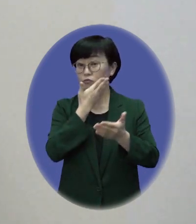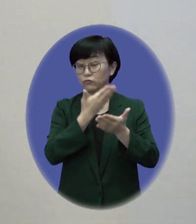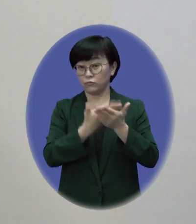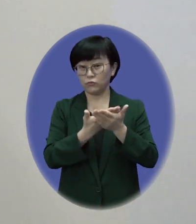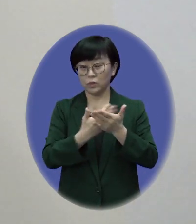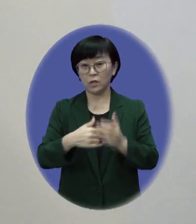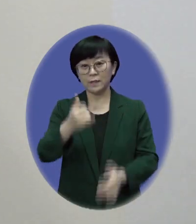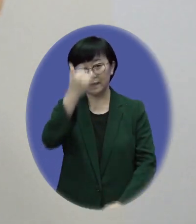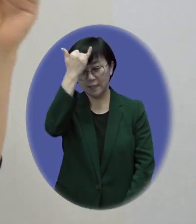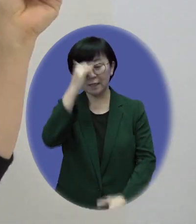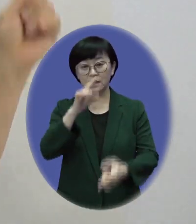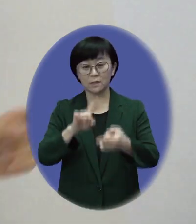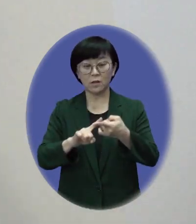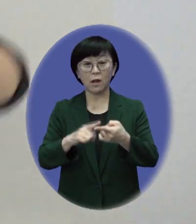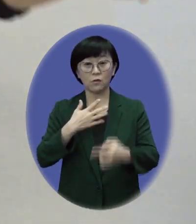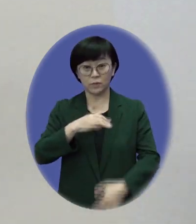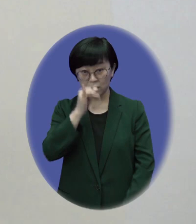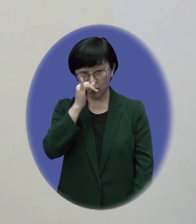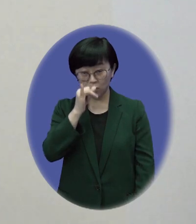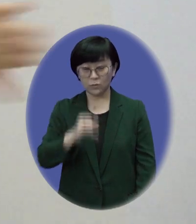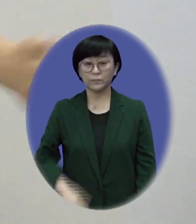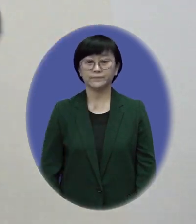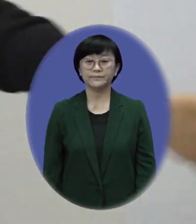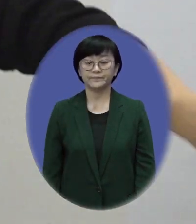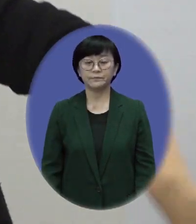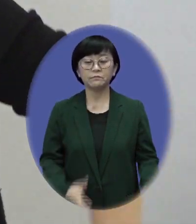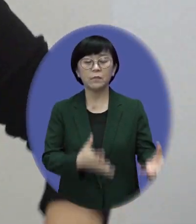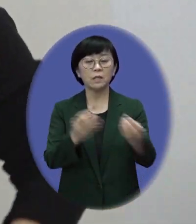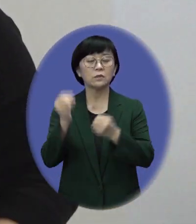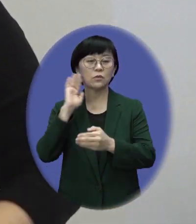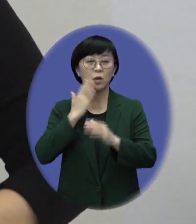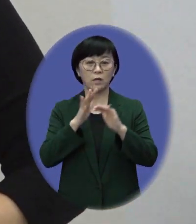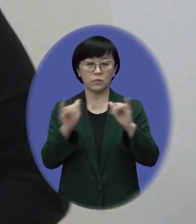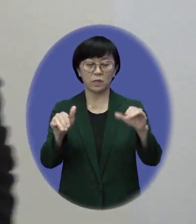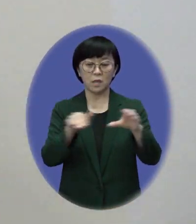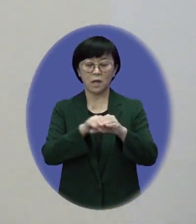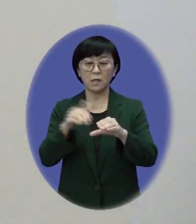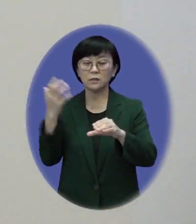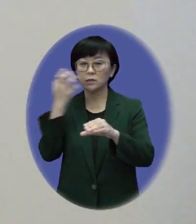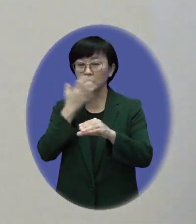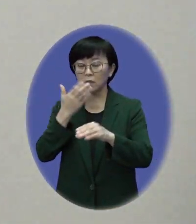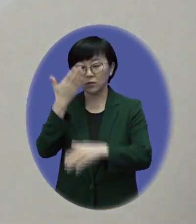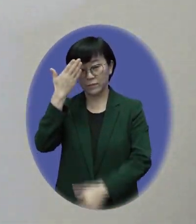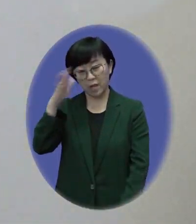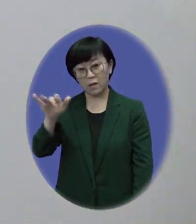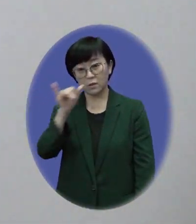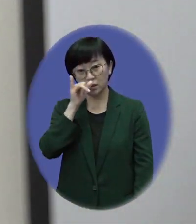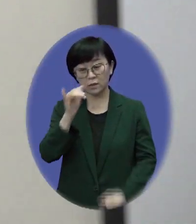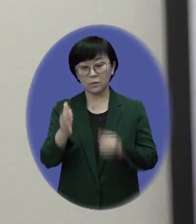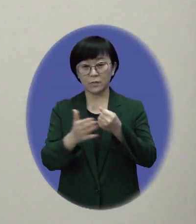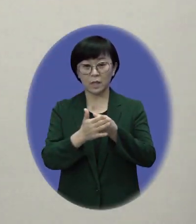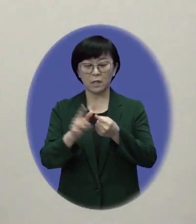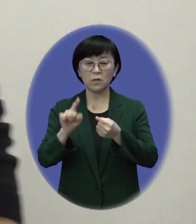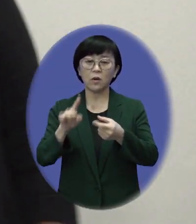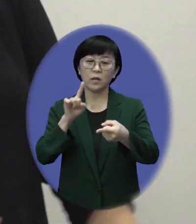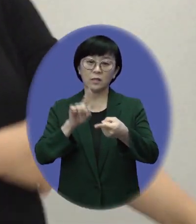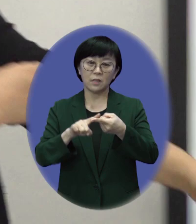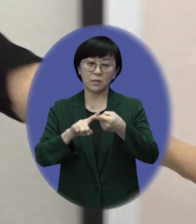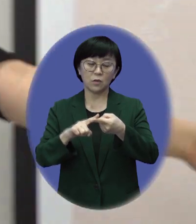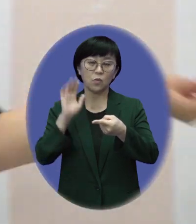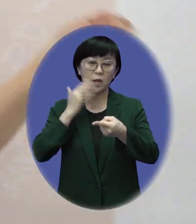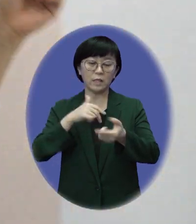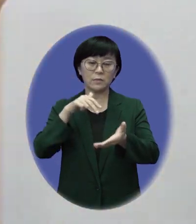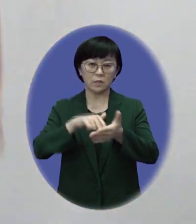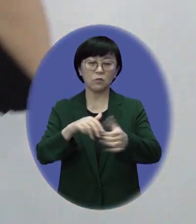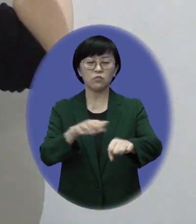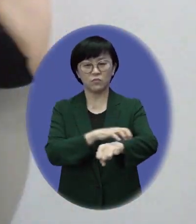것이 중요합니다. 이러한 에티켓에 대해 알고 계셨나요? 많은 농인 문화가 청인들에게 생소하다 보니 이런 당연한